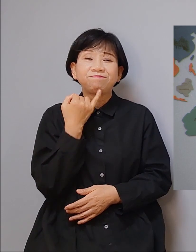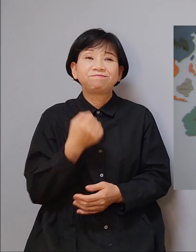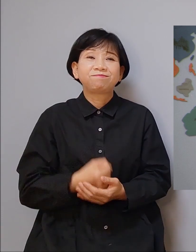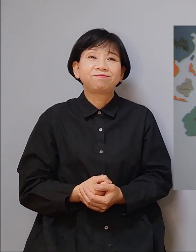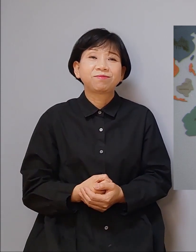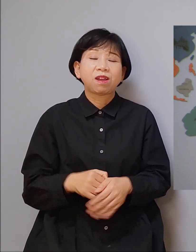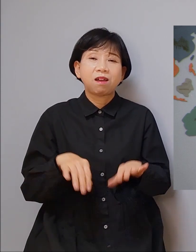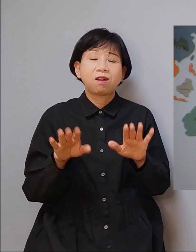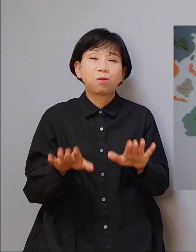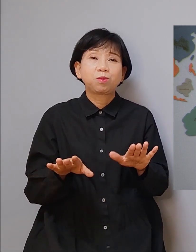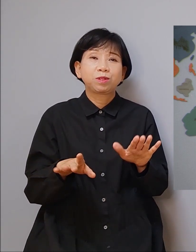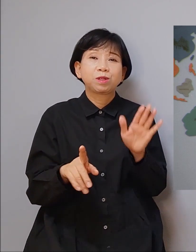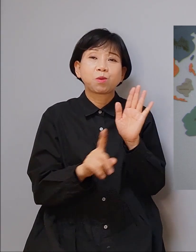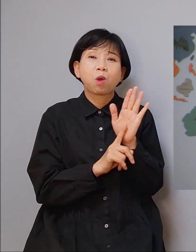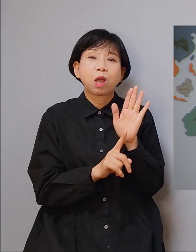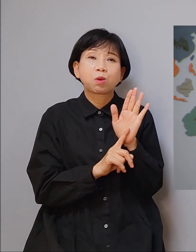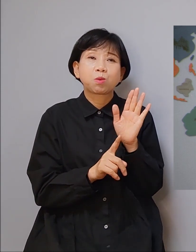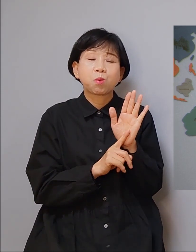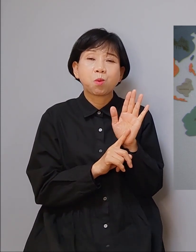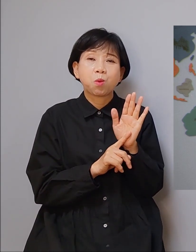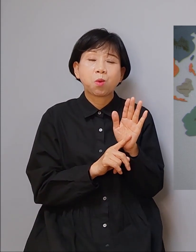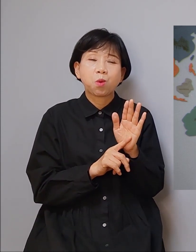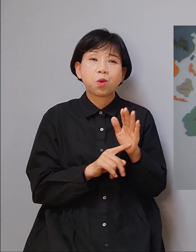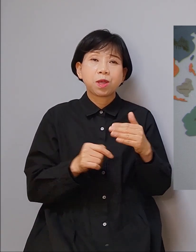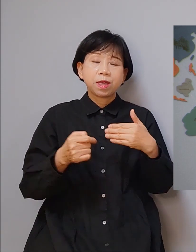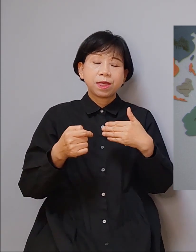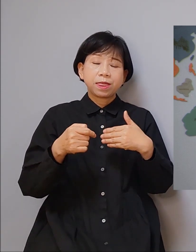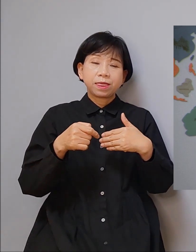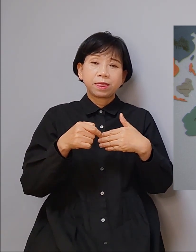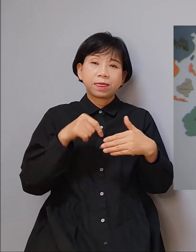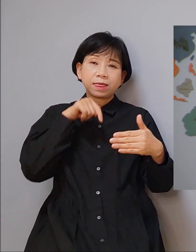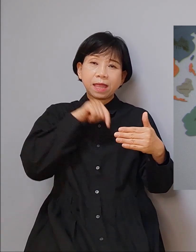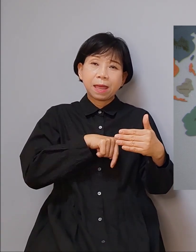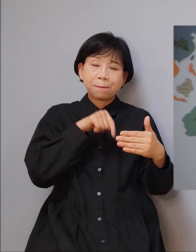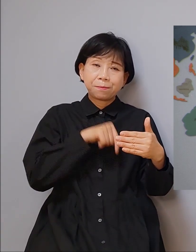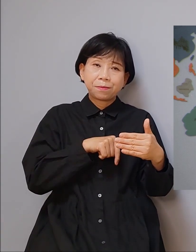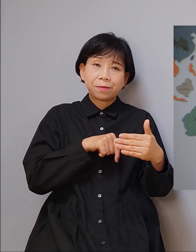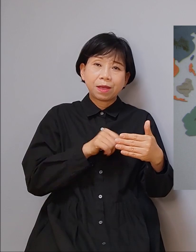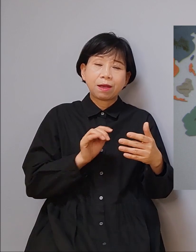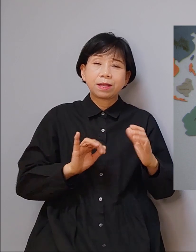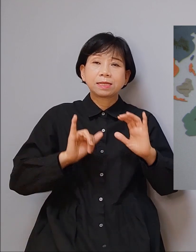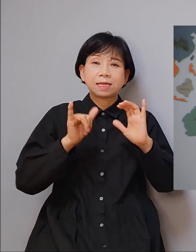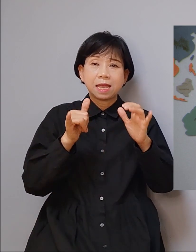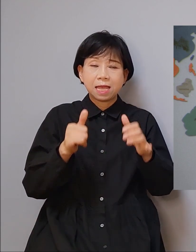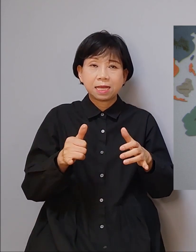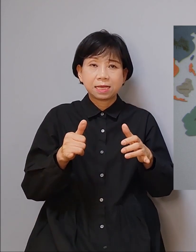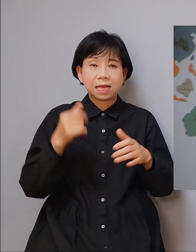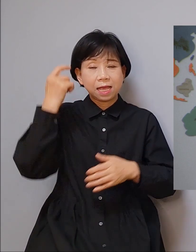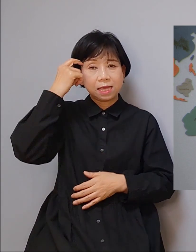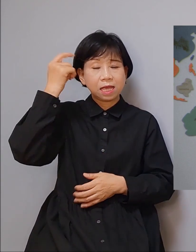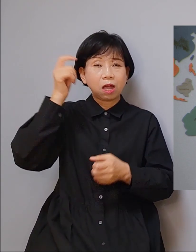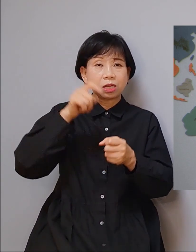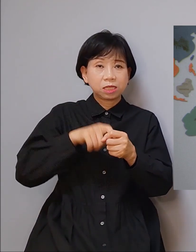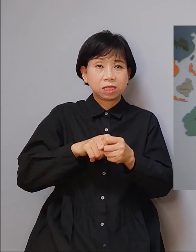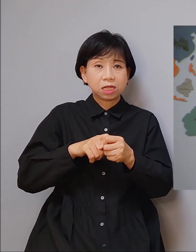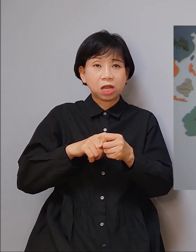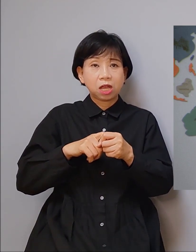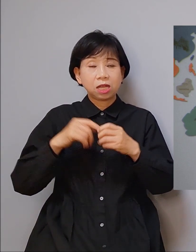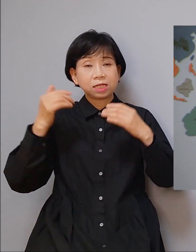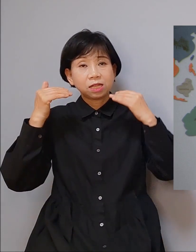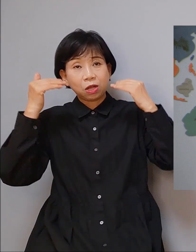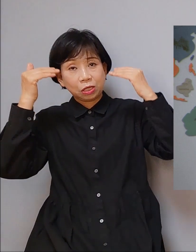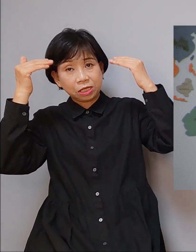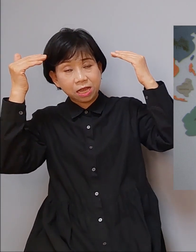우리 광고 나가는데요. 내면 세계의 질서와 영적 성장이라는 책이 3월의 추천 도서입니다. 이 책은